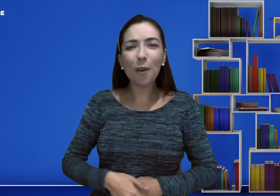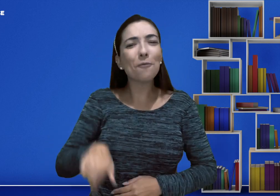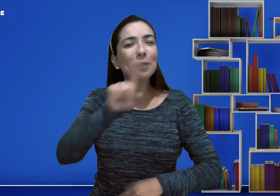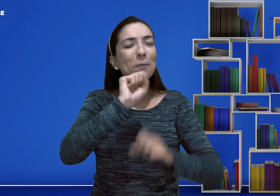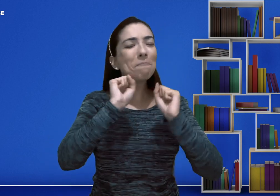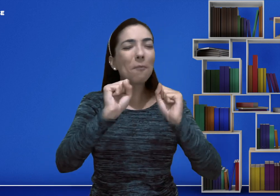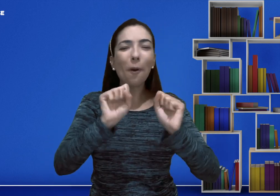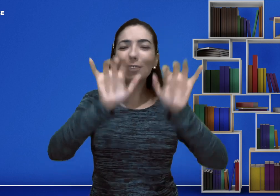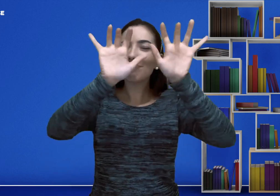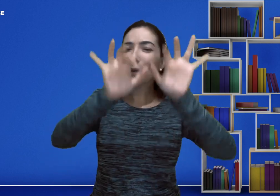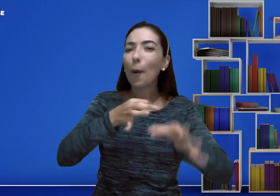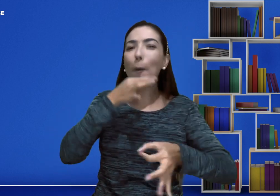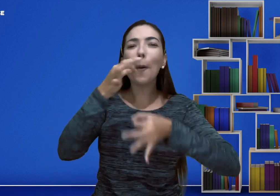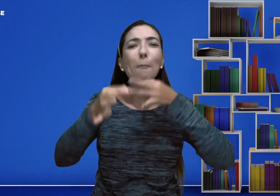acham difíceis também.